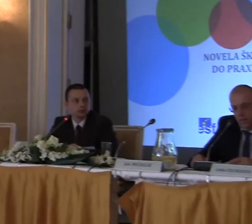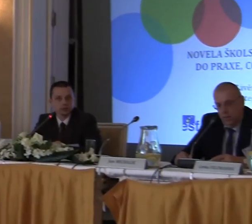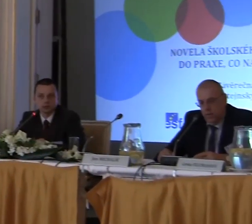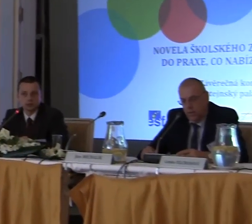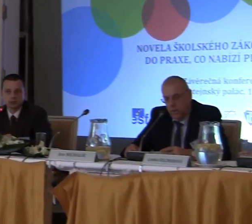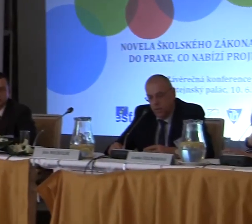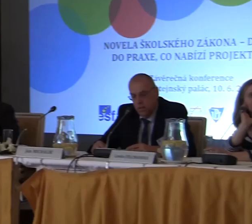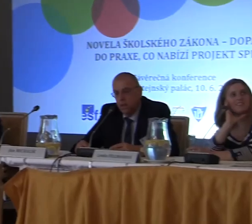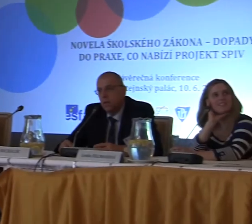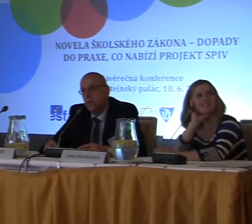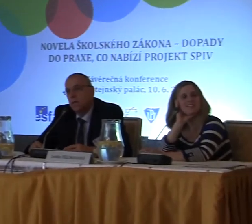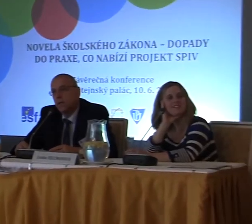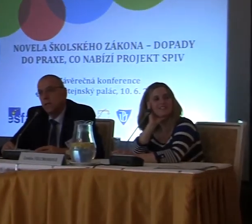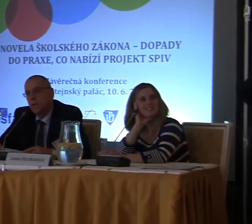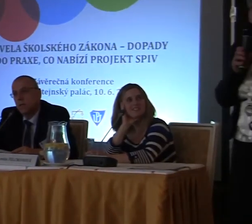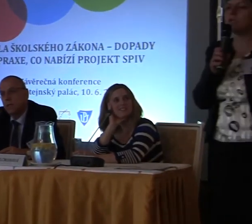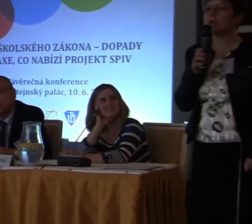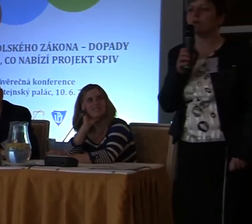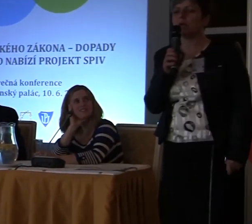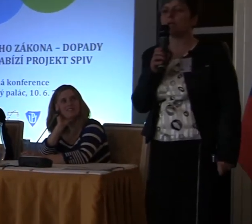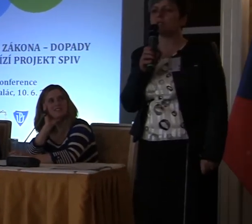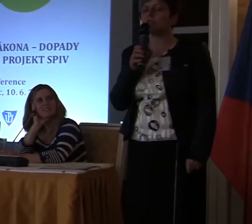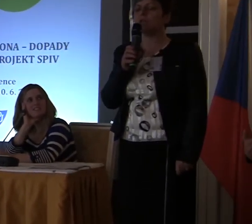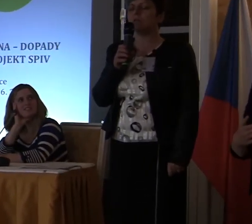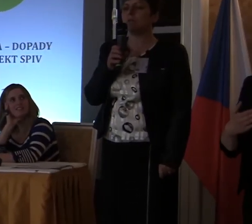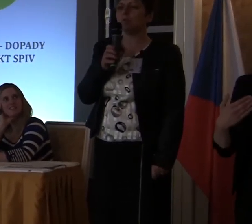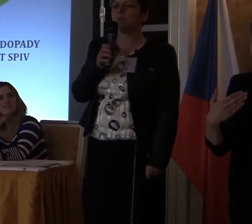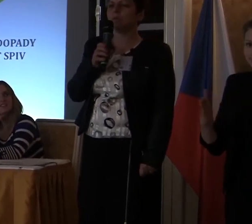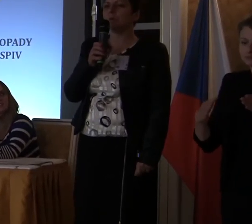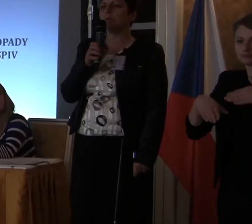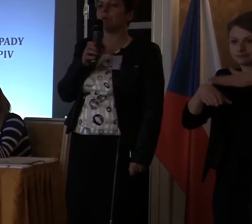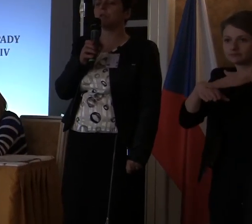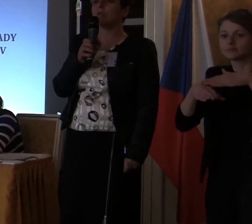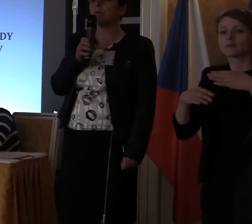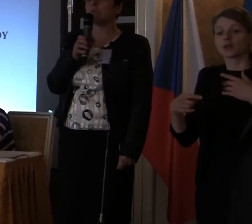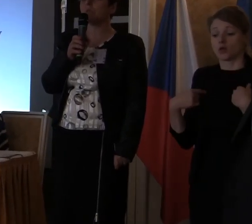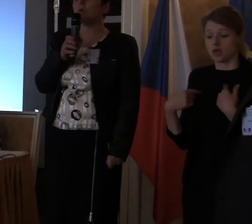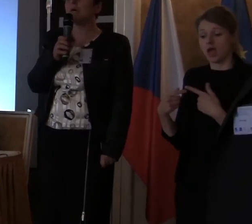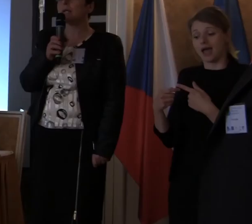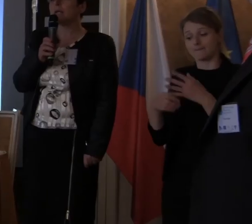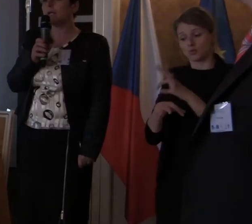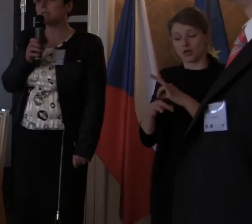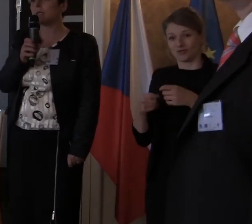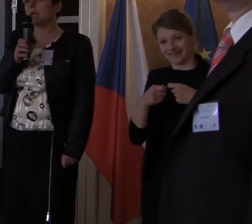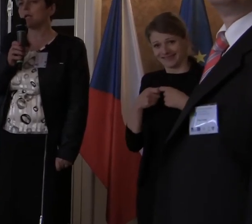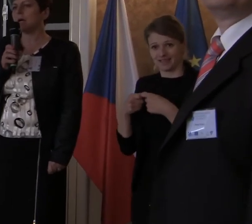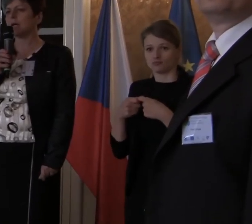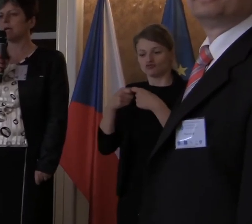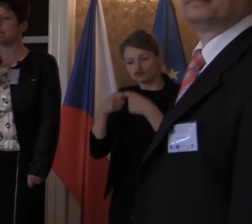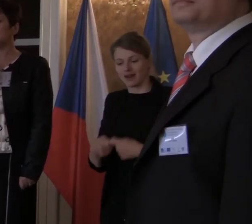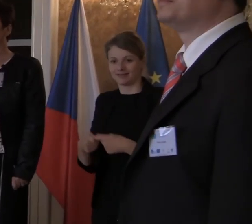Tak já se vám k něčemu přiznám. Já jsem byla členkou realizačního týmu nebo toho projektového týmu, který